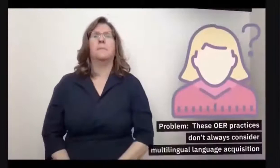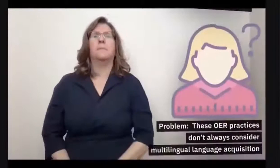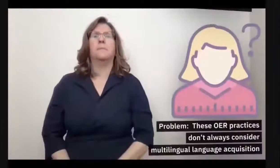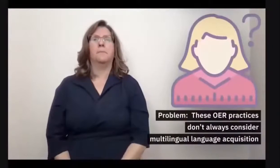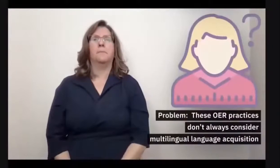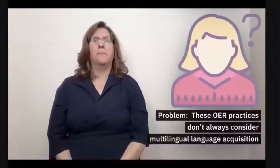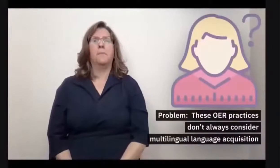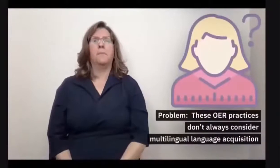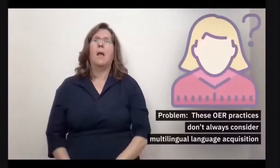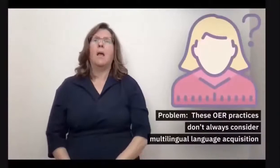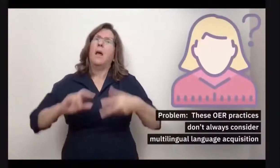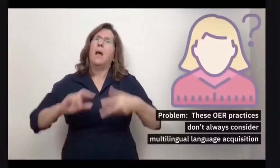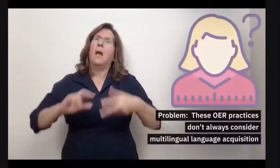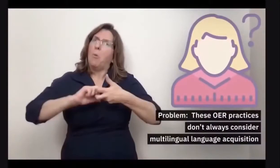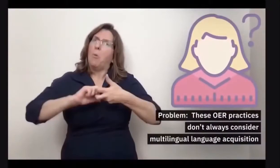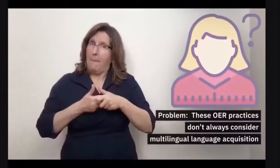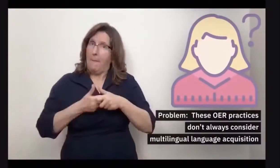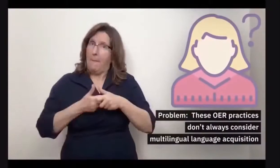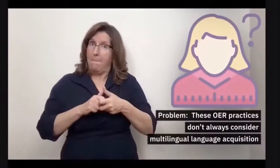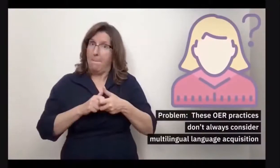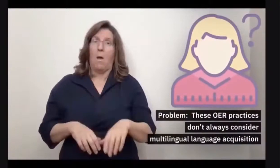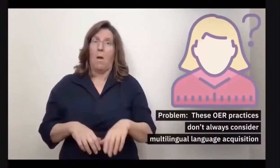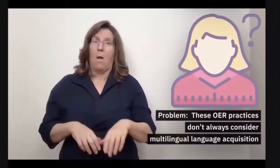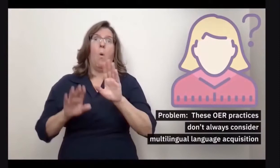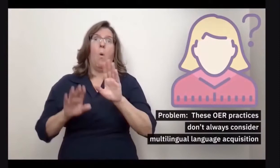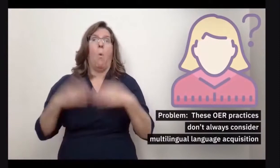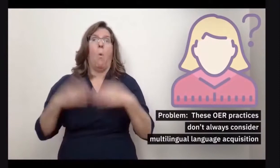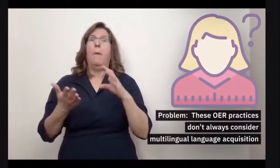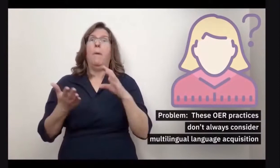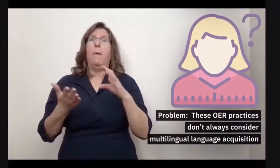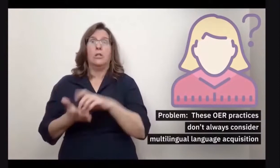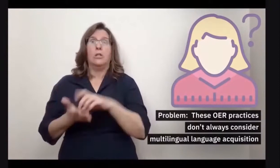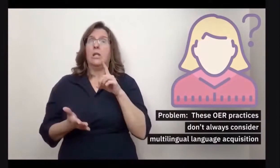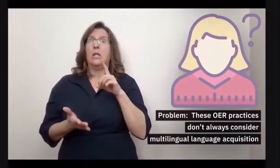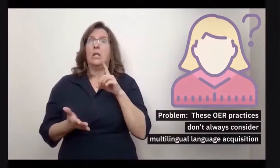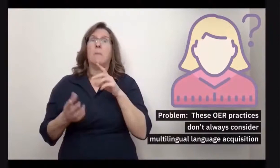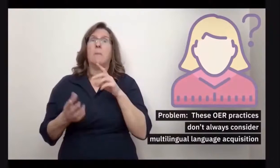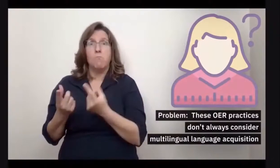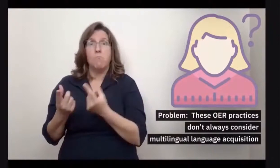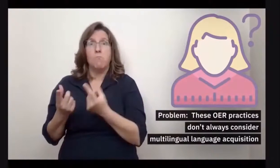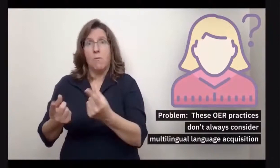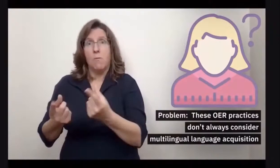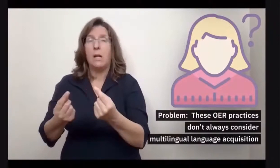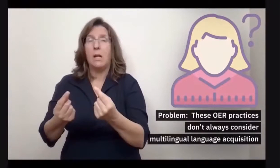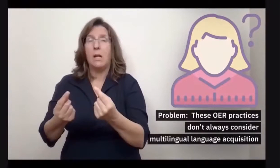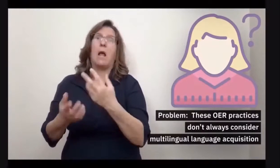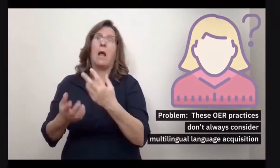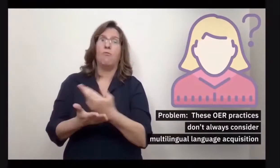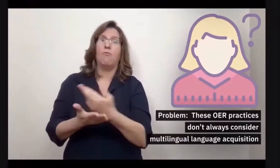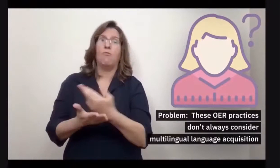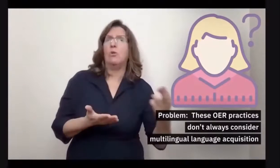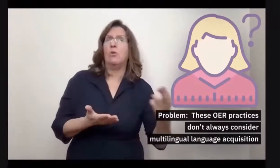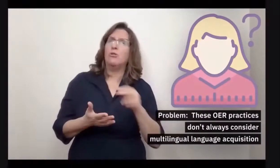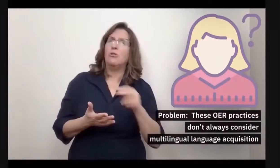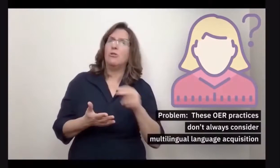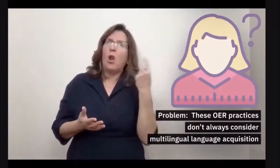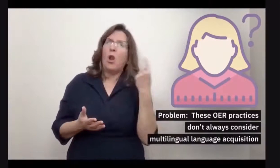multilingüe y a veces no usan señas o algún lenguaje en esas prácticas.